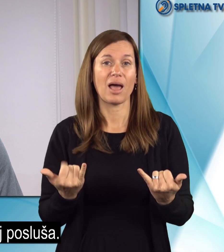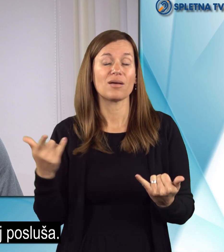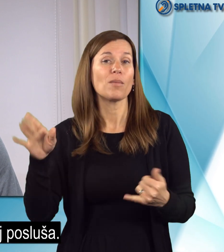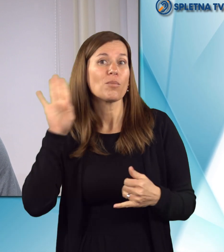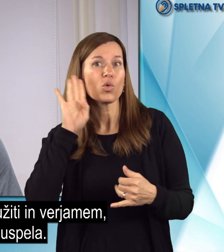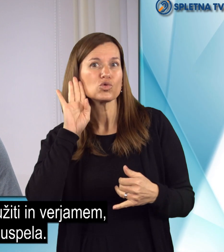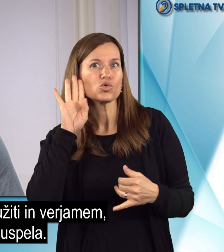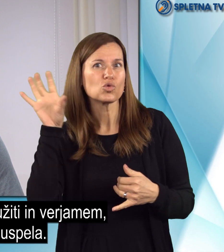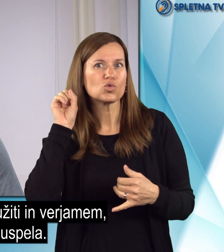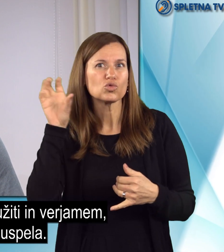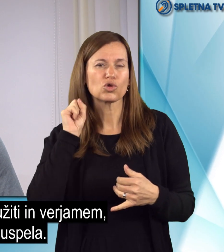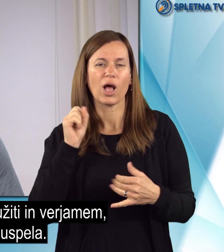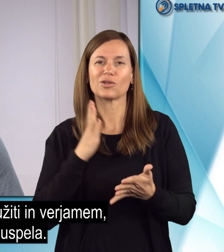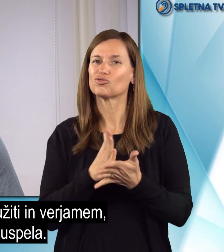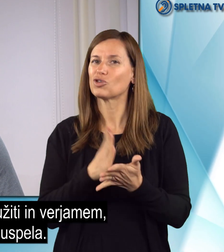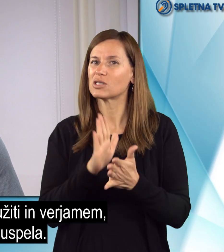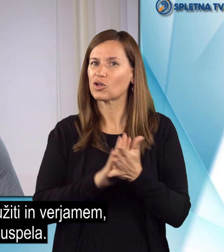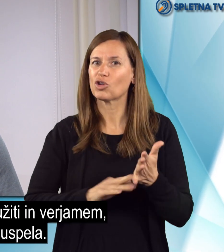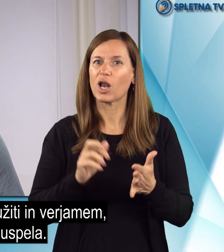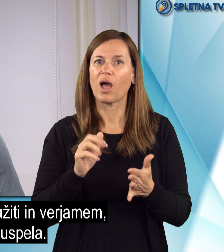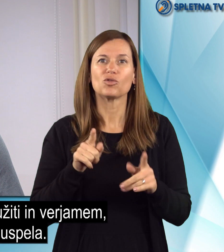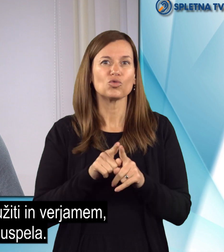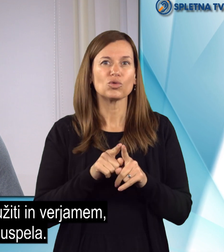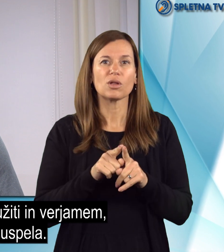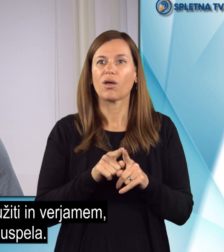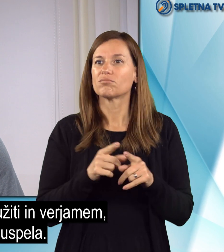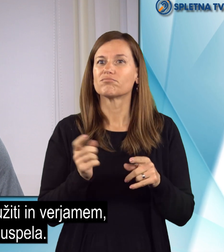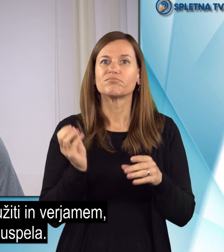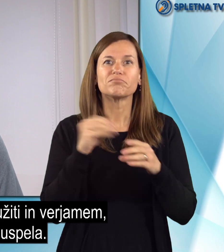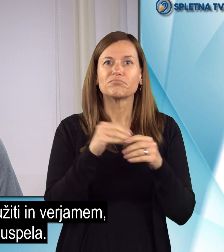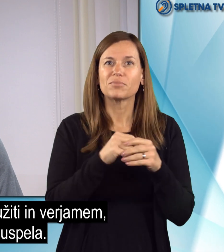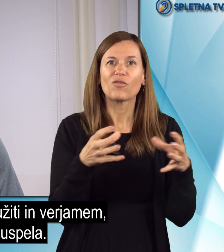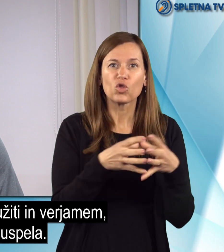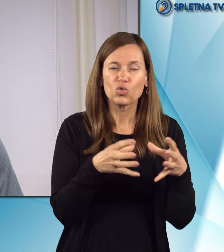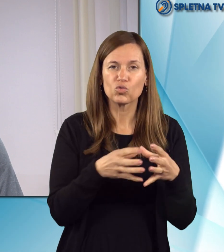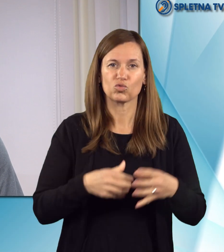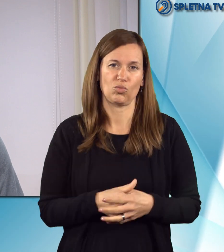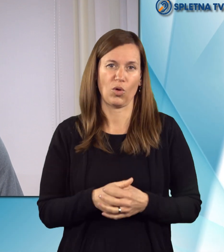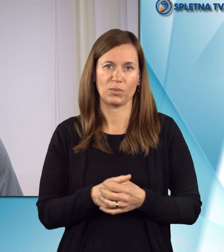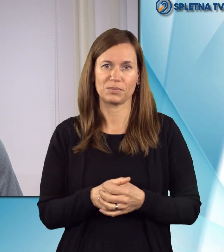posluša, zelo je začela hoditi tudi v službo, v družbo.